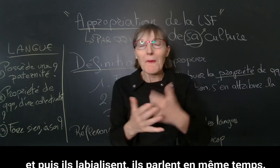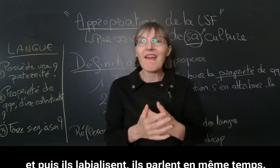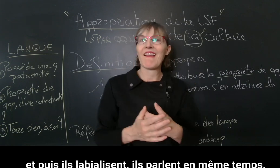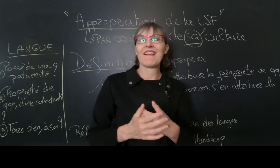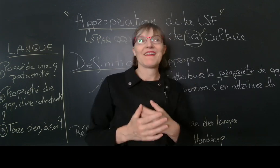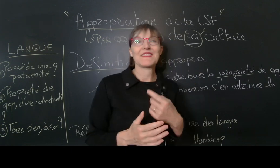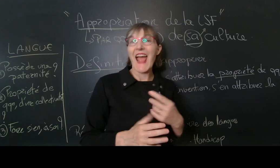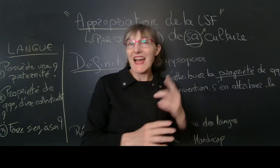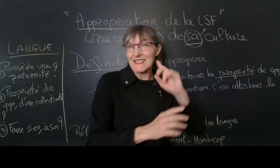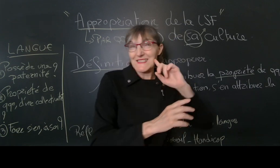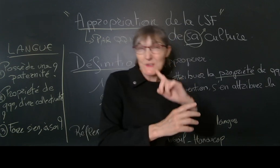temps